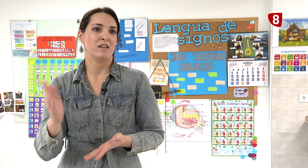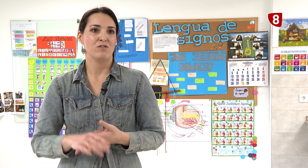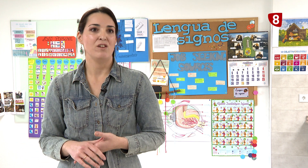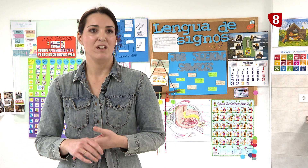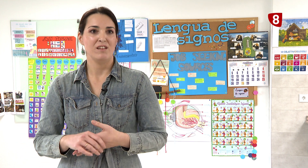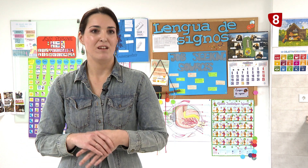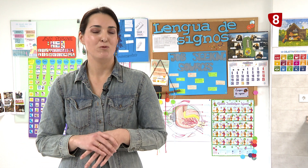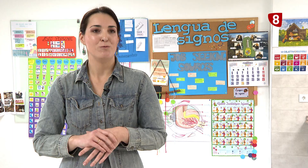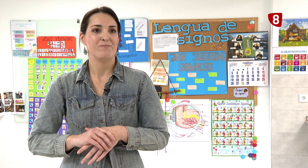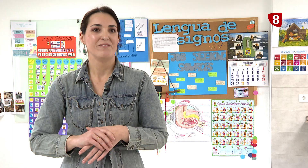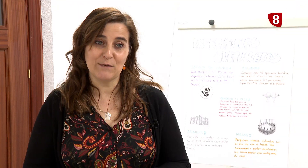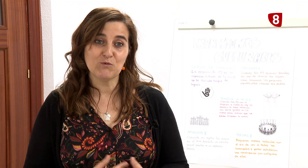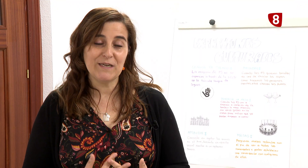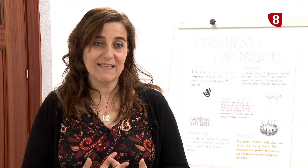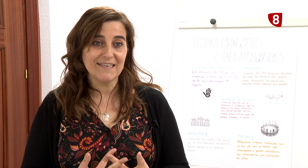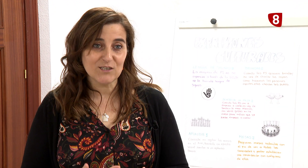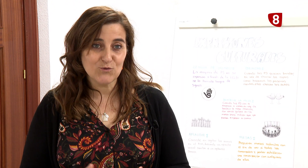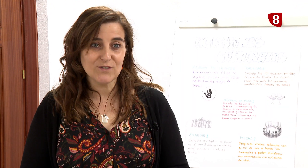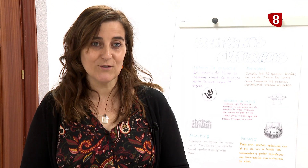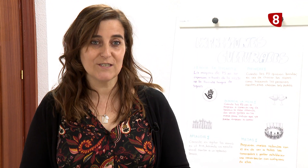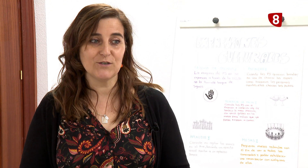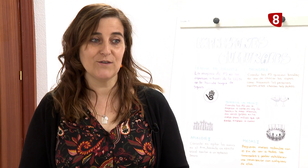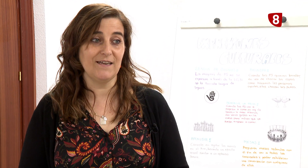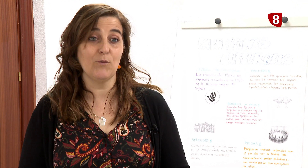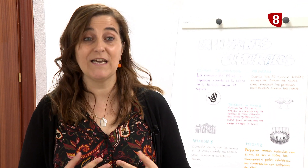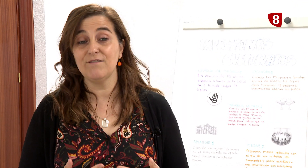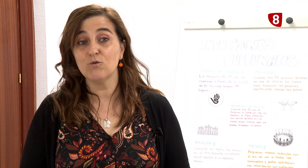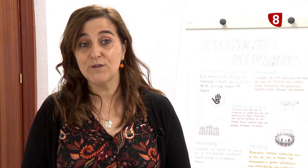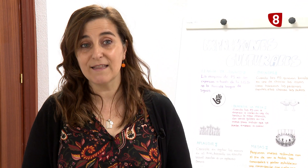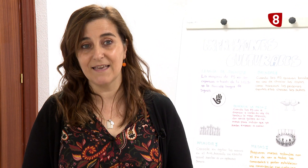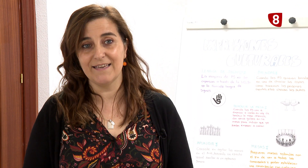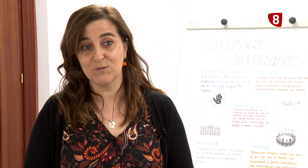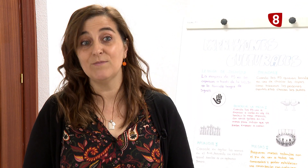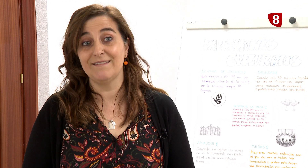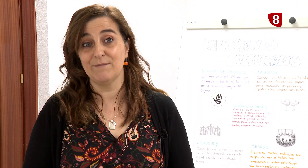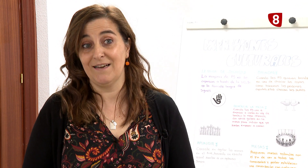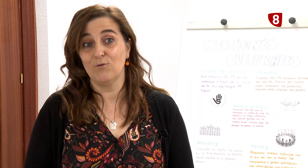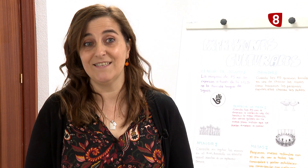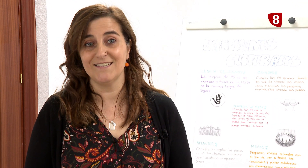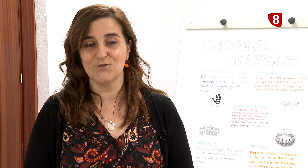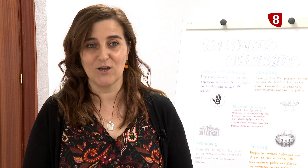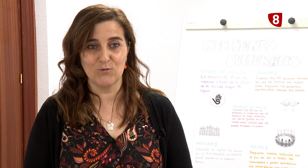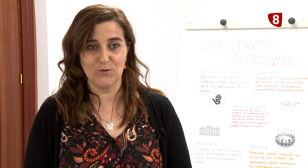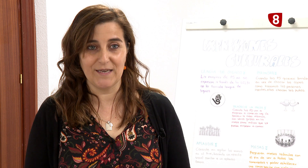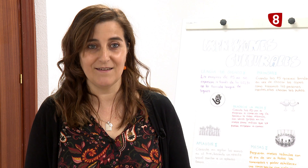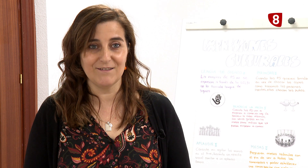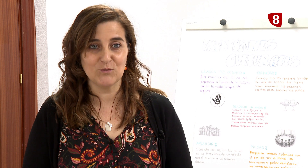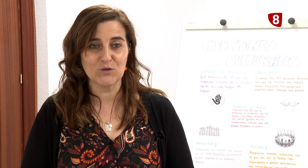resto del mundo. Tenemos movilidades Erasmus, entonces bueno, la única dificultad que hay es el tema de la lengua de signos, que como bien han dicho mis